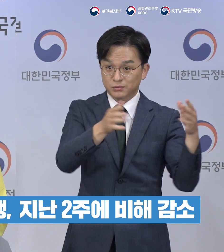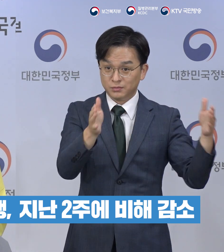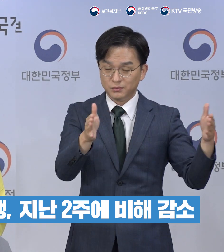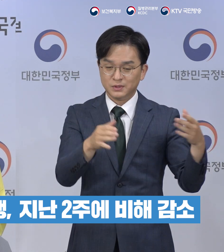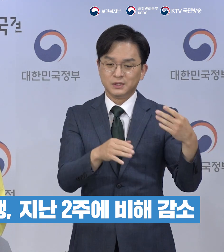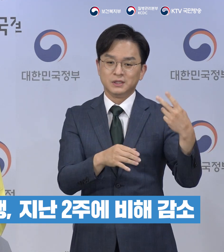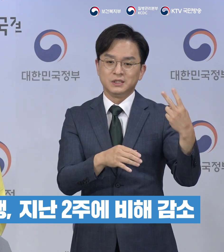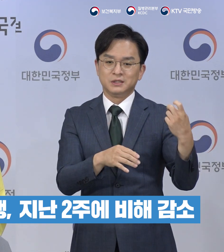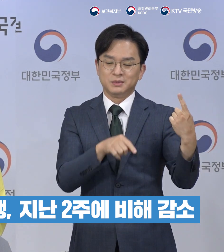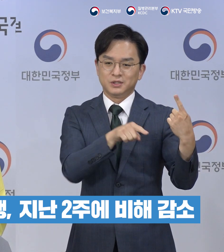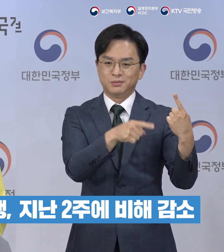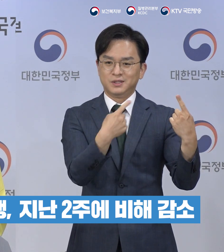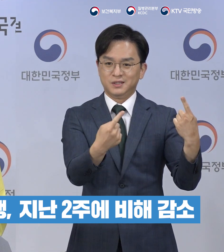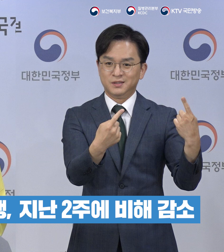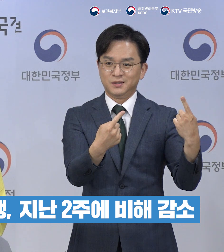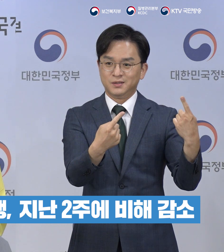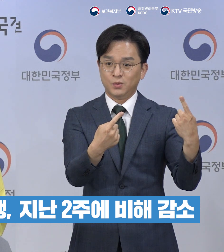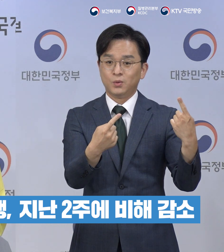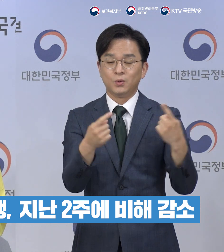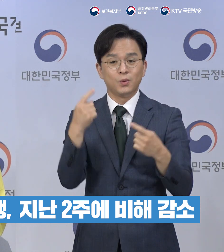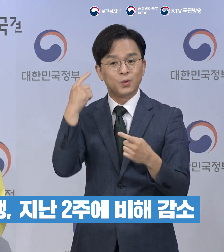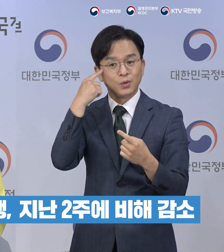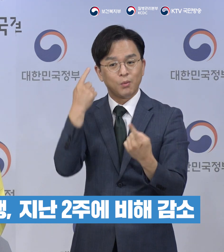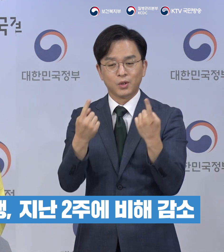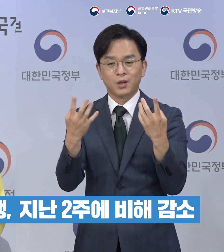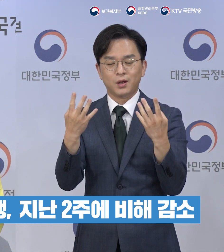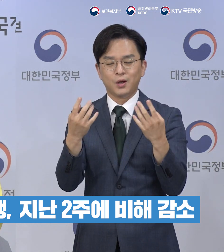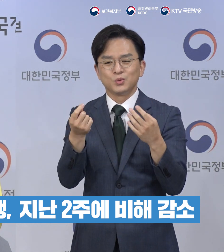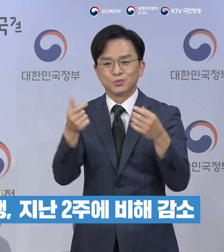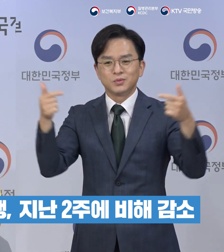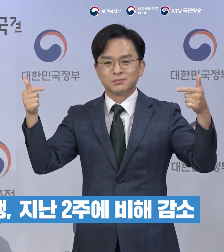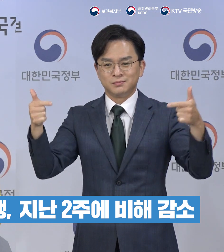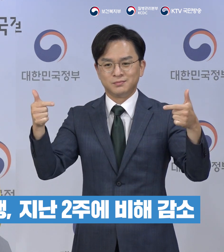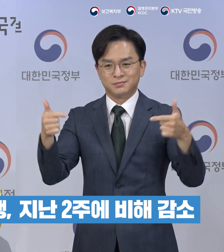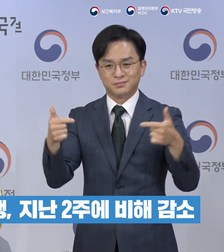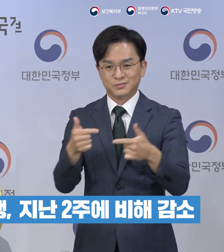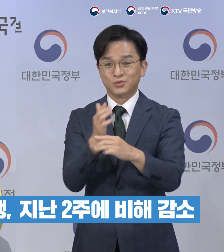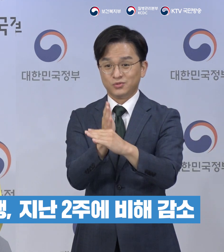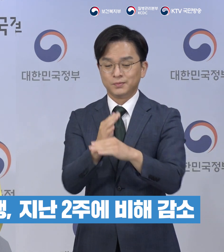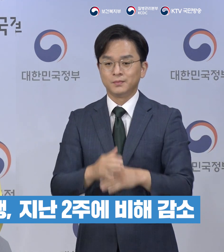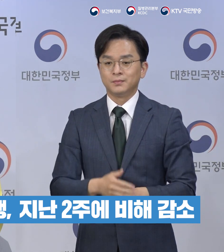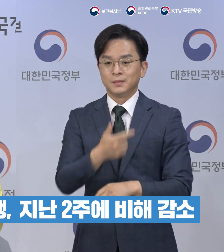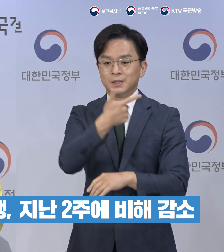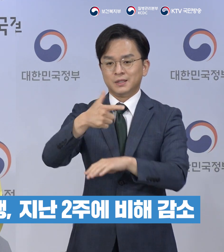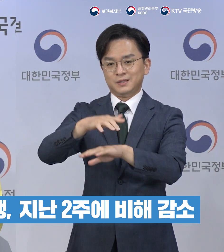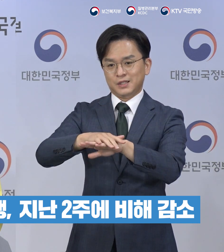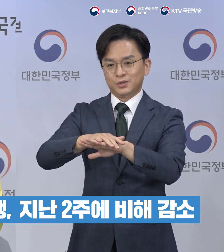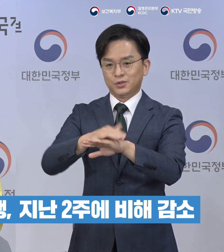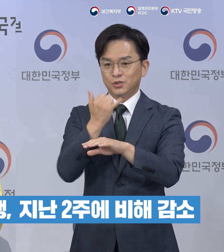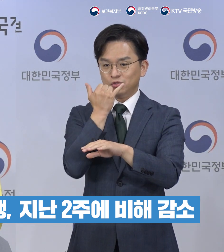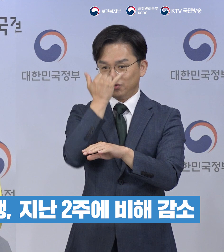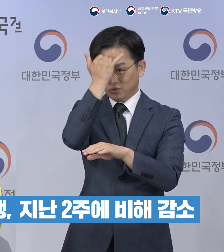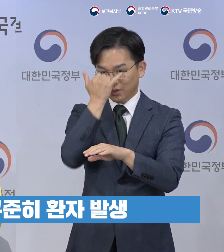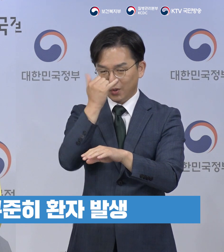그전 2주간의 22.1명에 비해 환자 발생이 계속 감소하는 추이입니다.